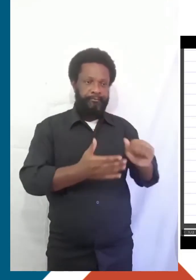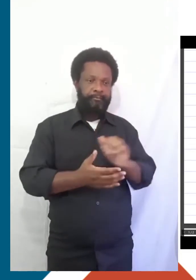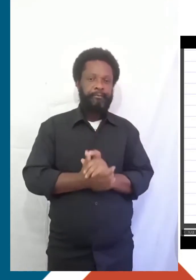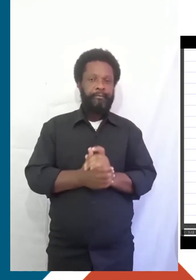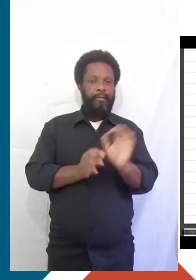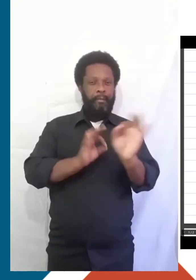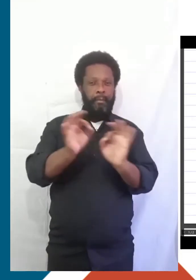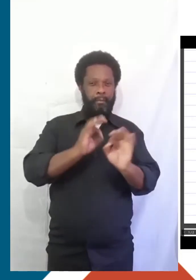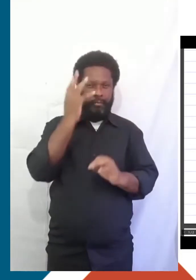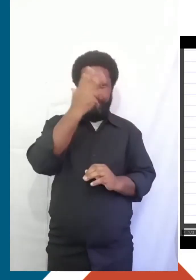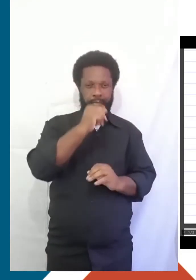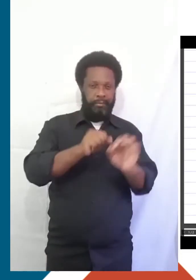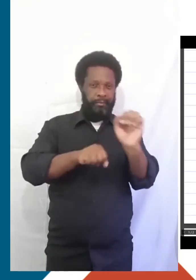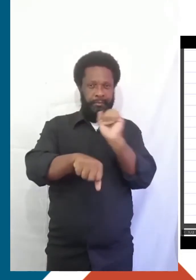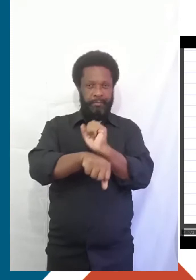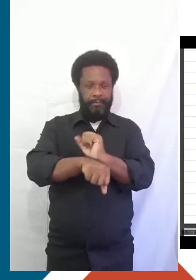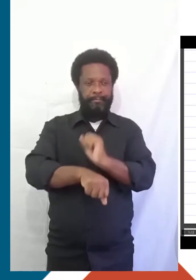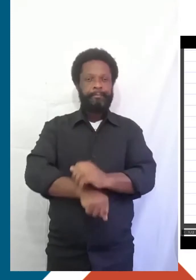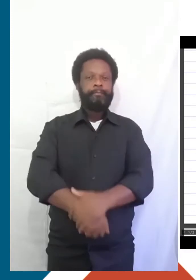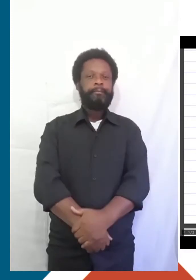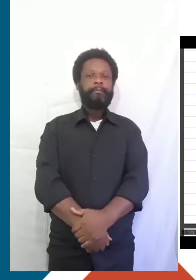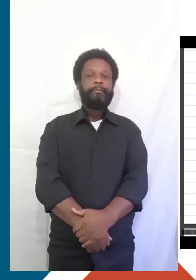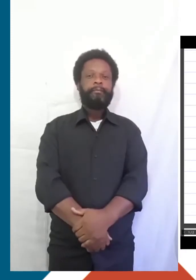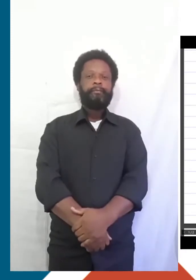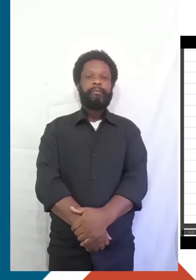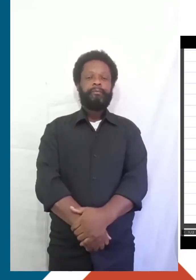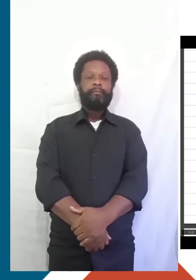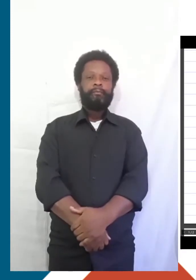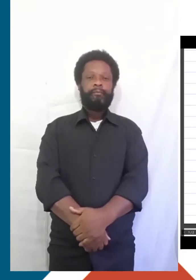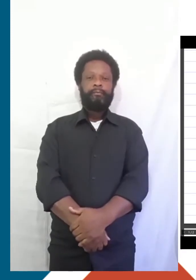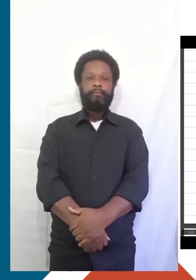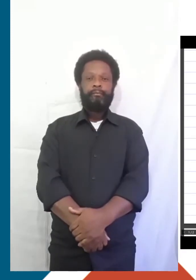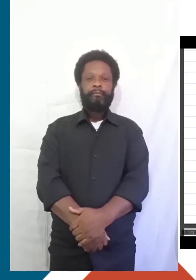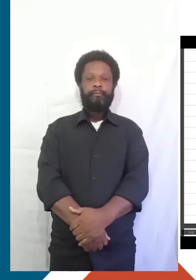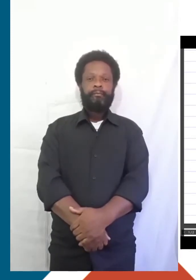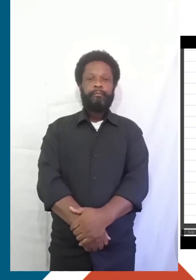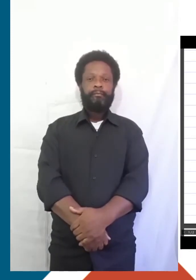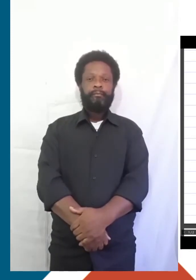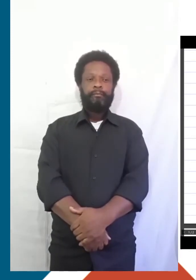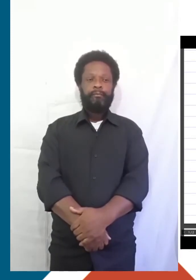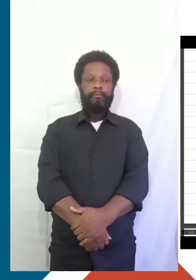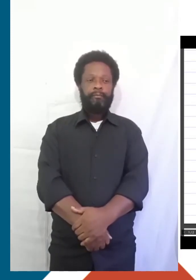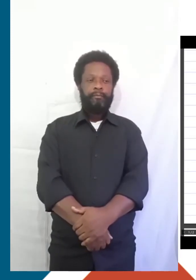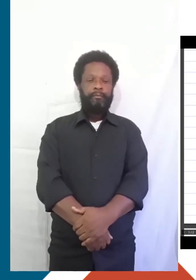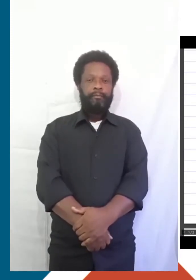Peraí. Vai ficar bonitinho, deixa eu a caneta ficar um pouco mais grossa. Pronto.